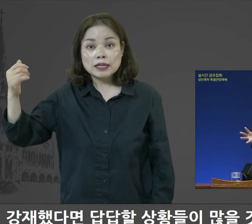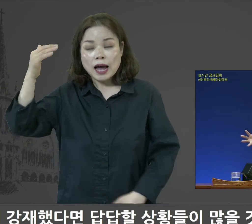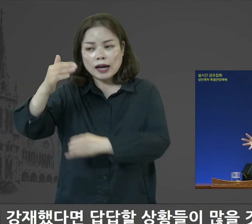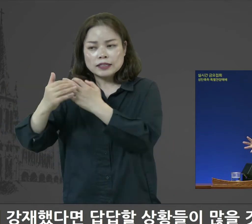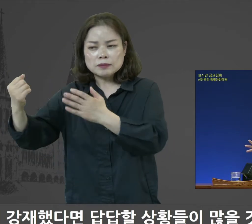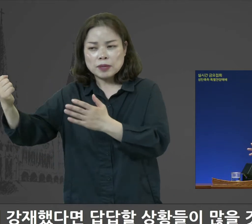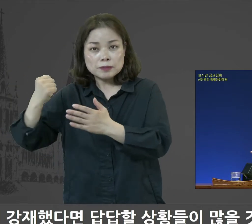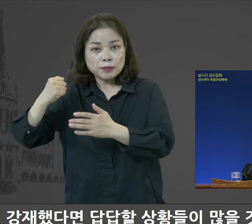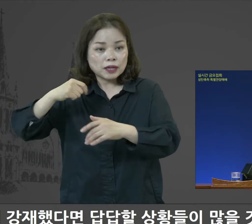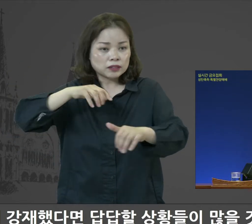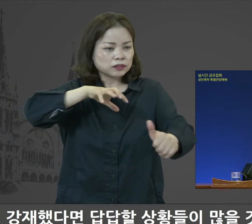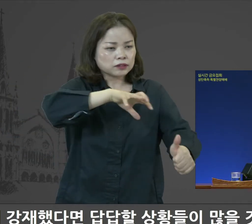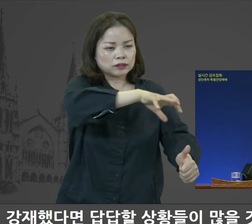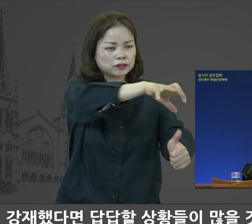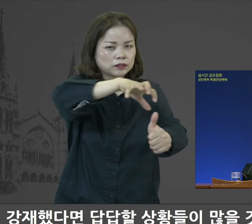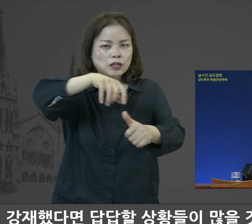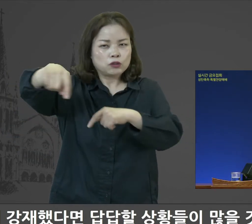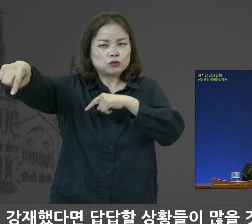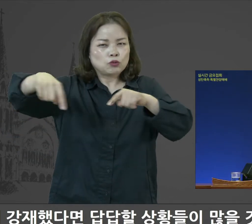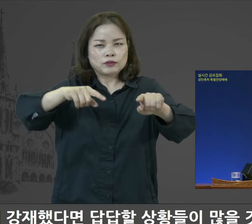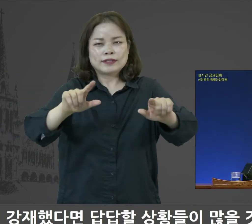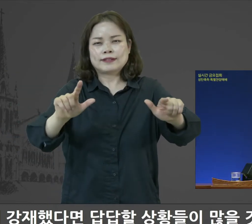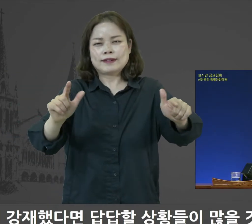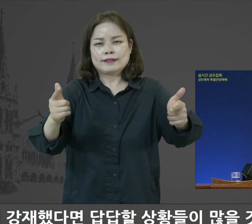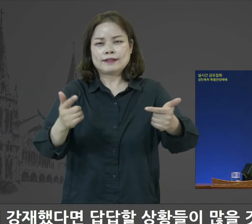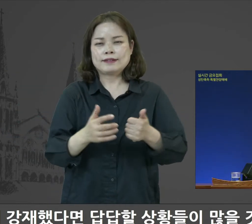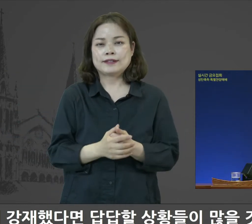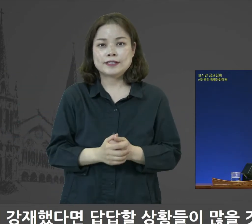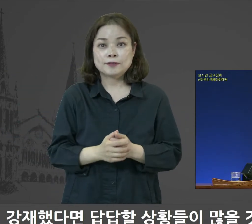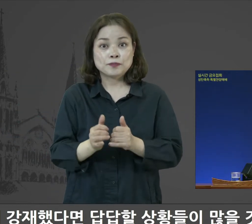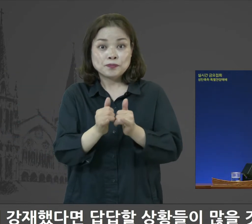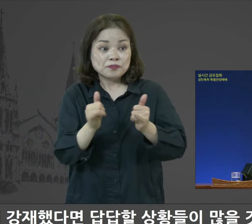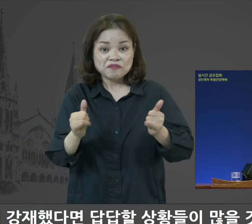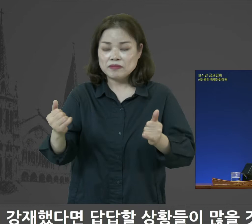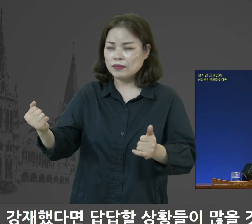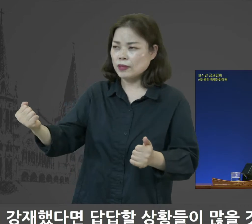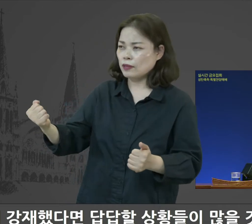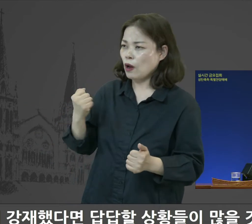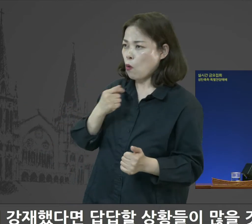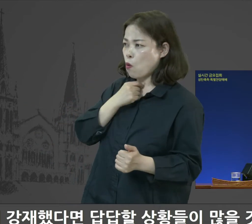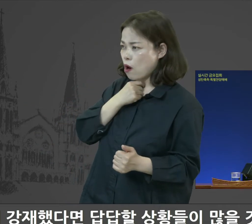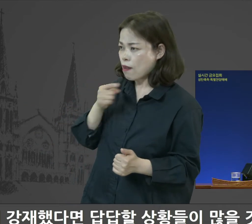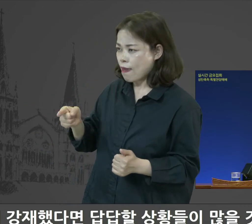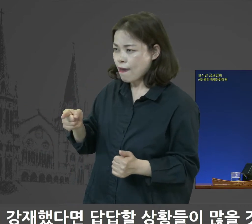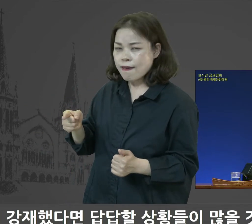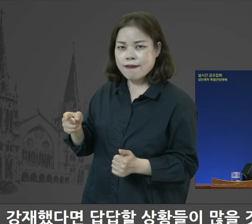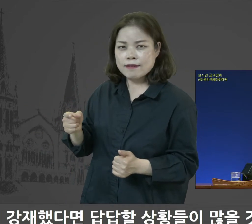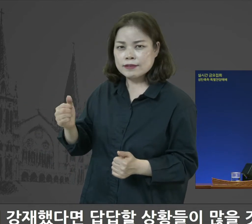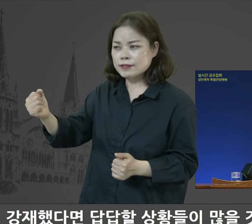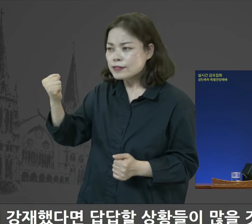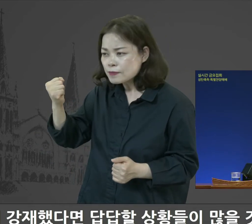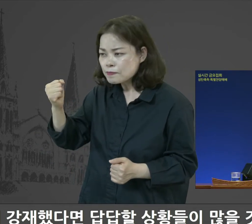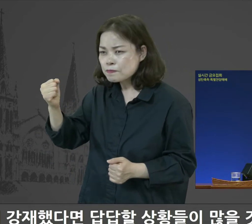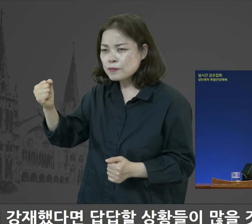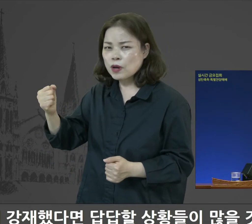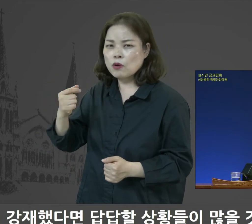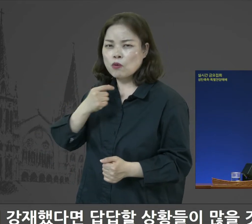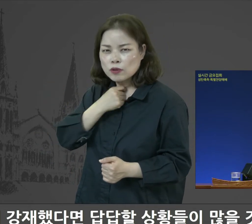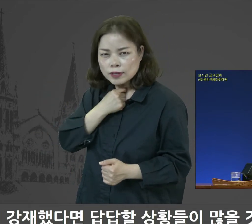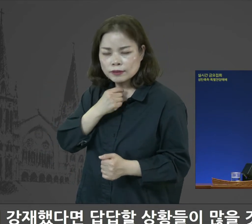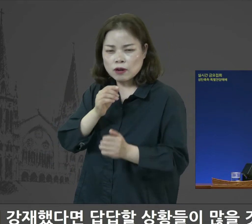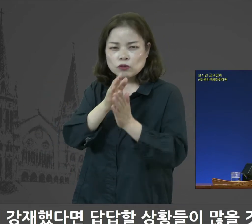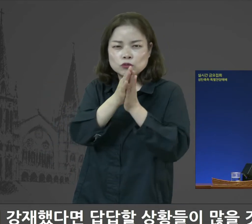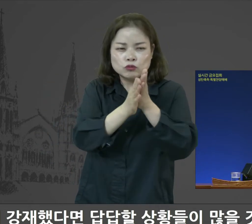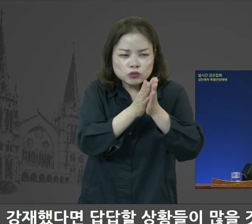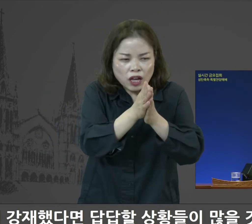힘만으로 통치하지 않는다는 사실이죠. 그런데 인간은 그 힘을 추구해서 힘 있는 것을 우상으로